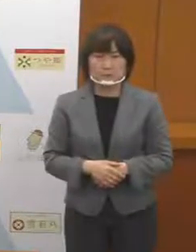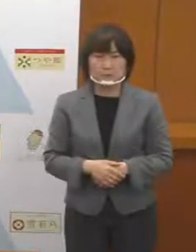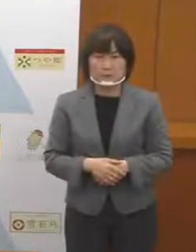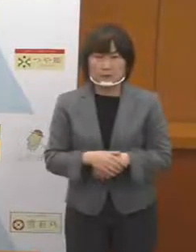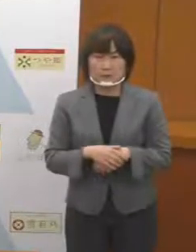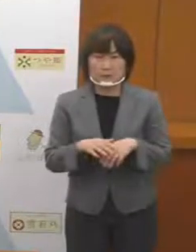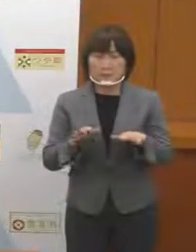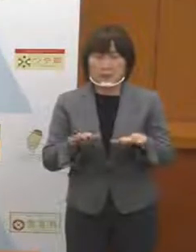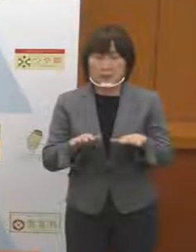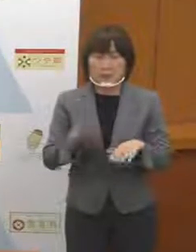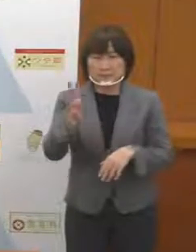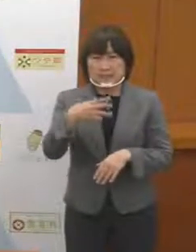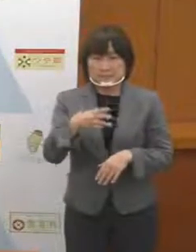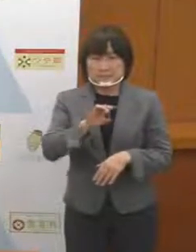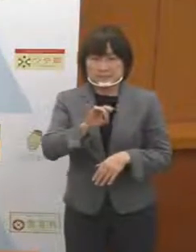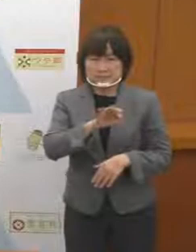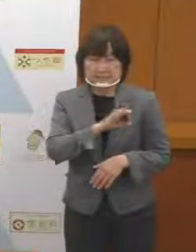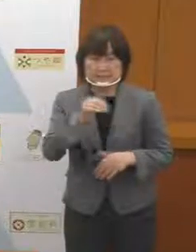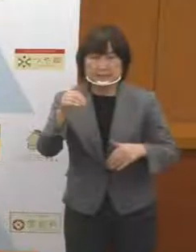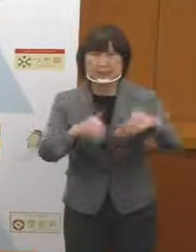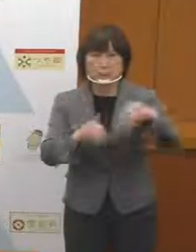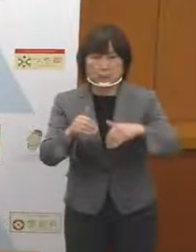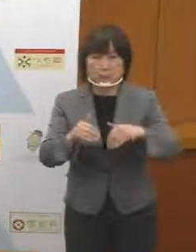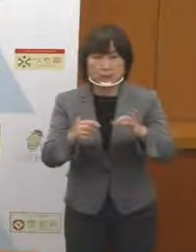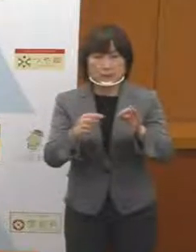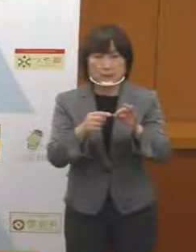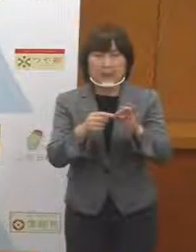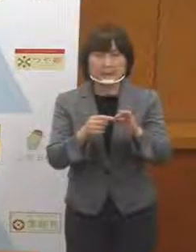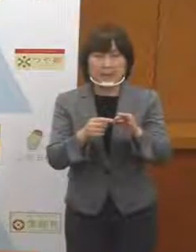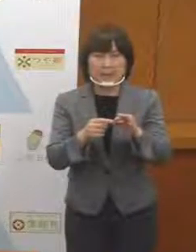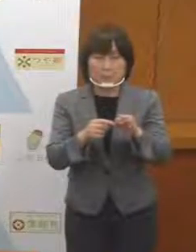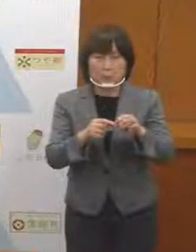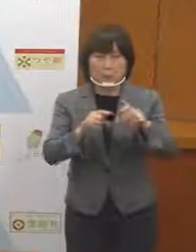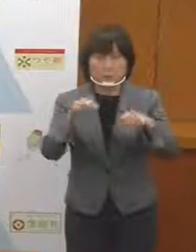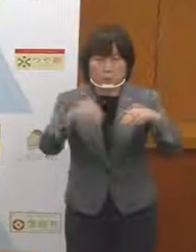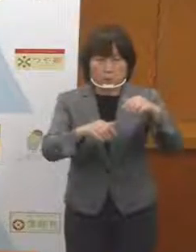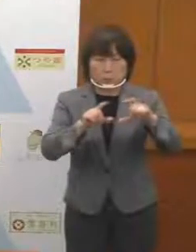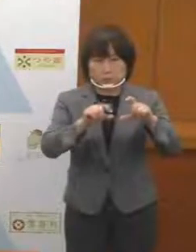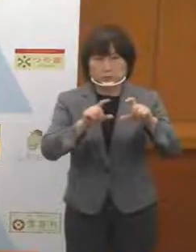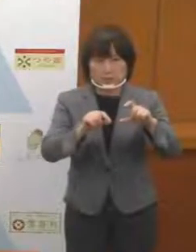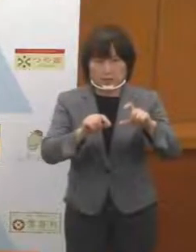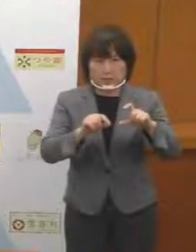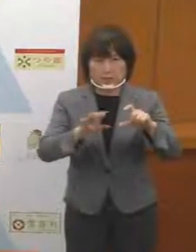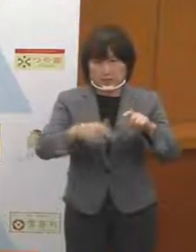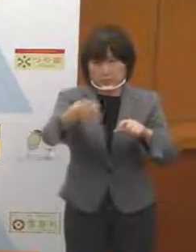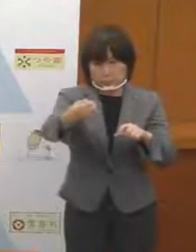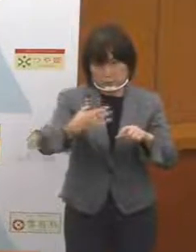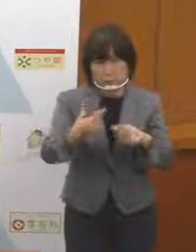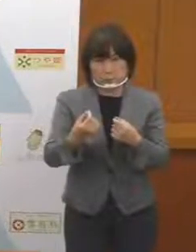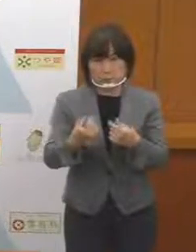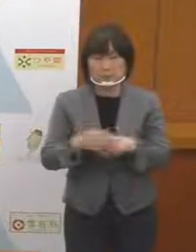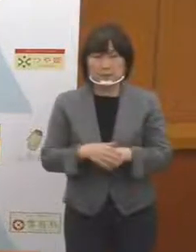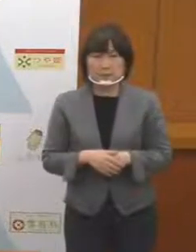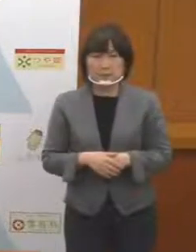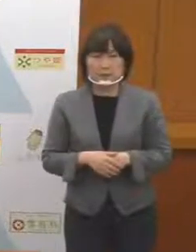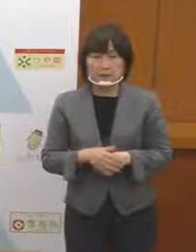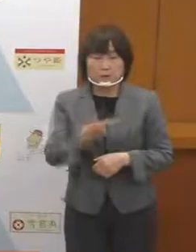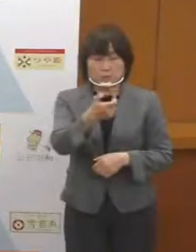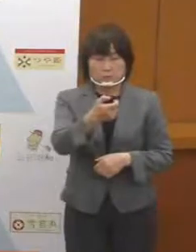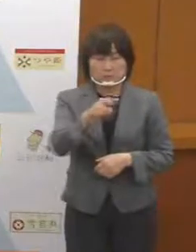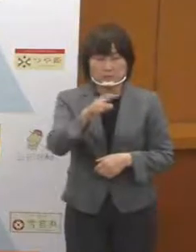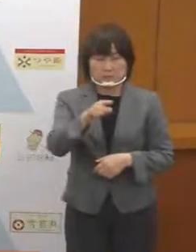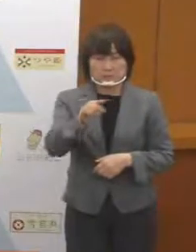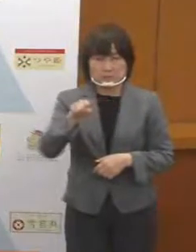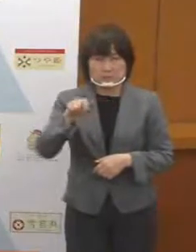今般の参議院議員選挙における山形県選挙区の投票率は今記者さんおっしゃったけれども